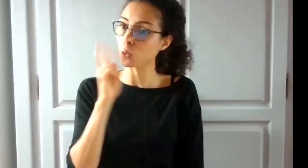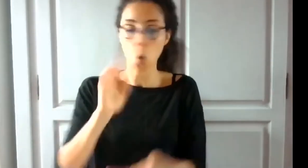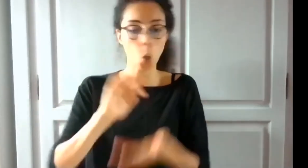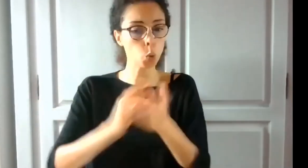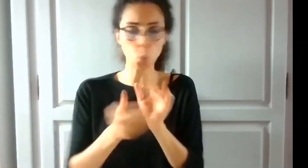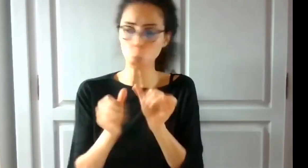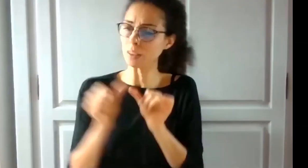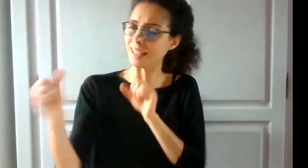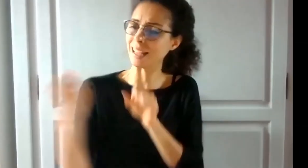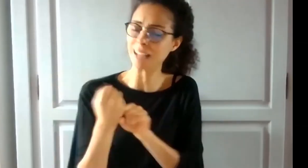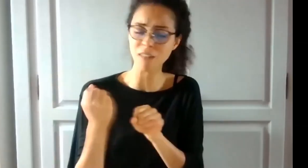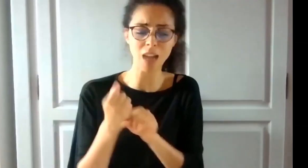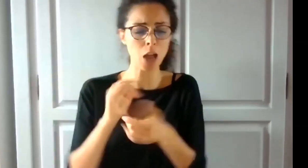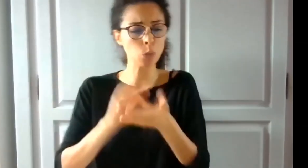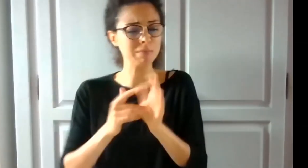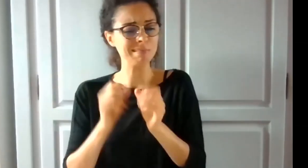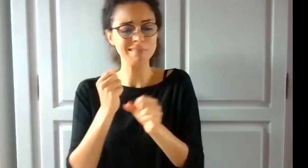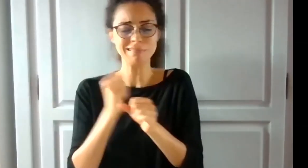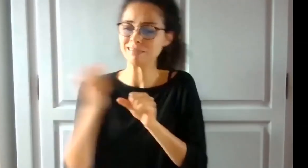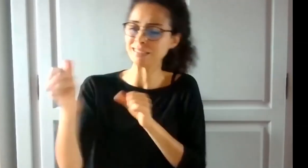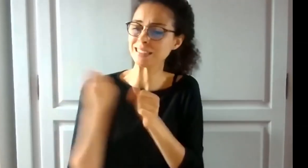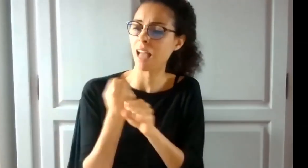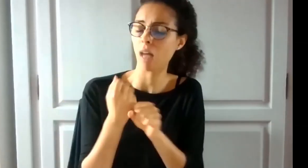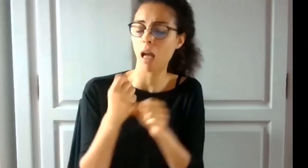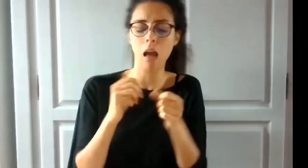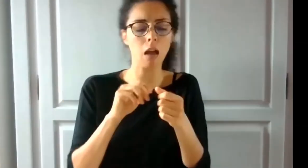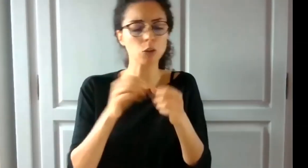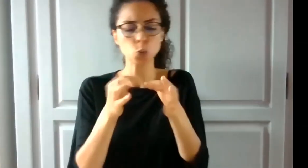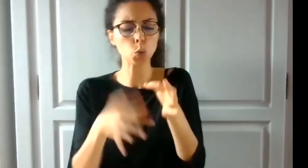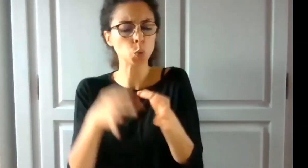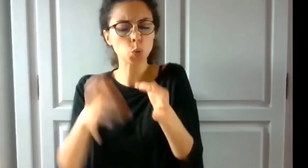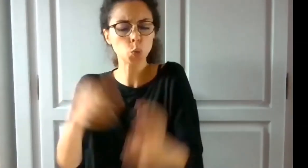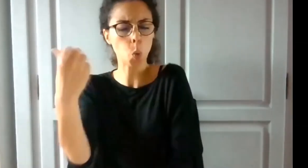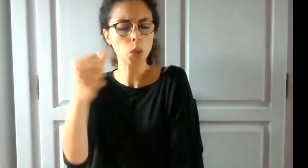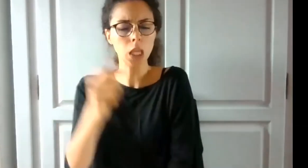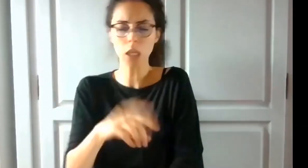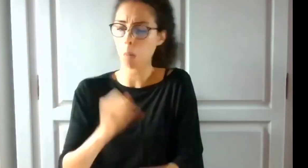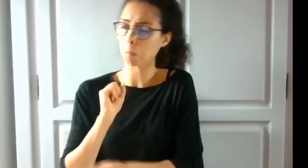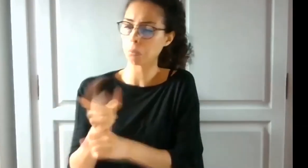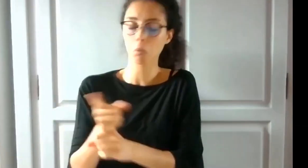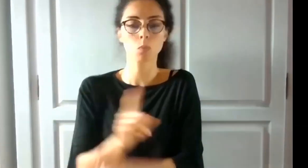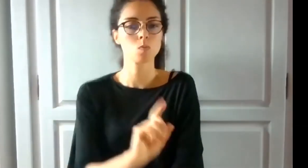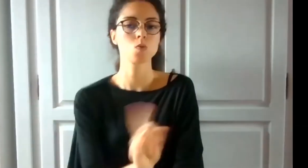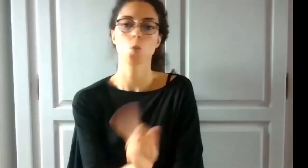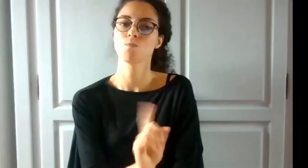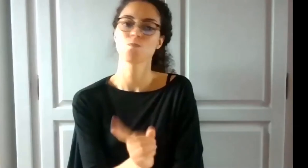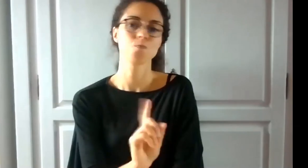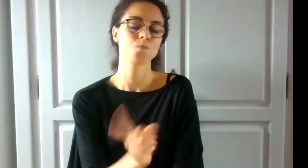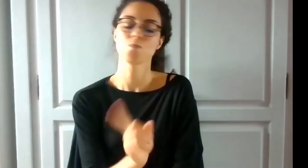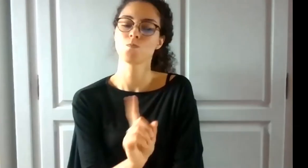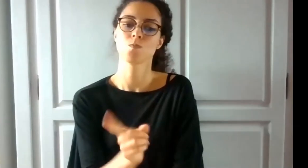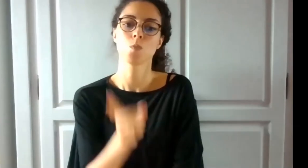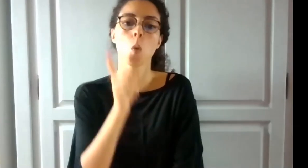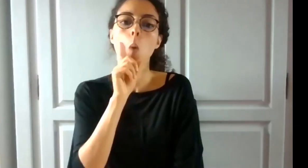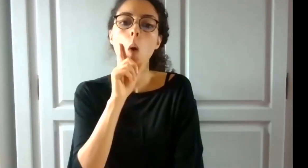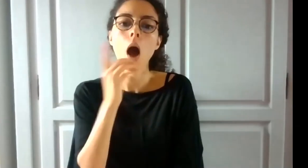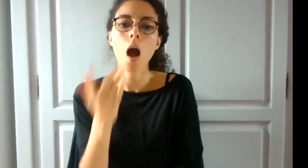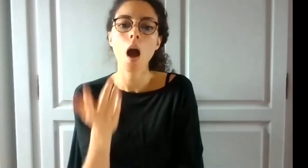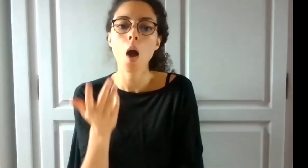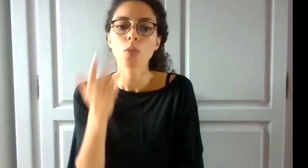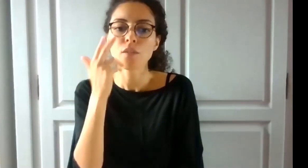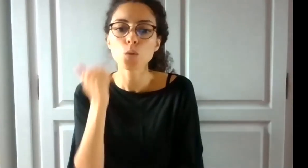la solution unique qui devrait être imposée à tout le monde, parce que, on l'a vu, l'isolement